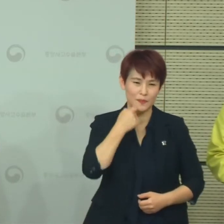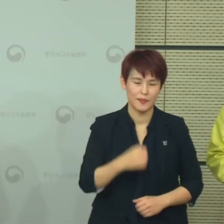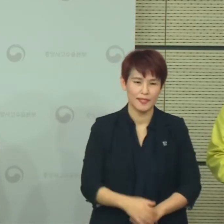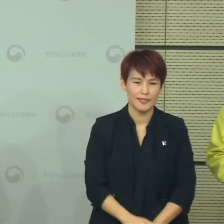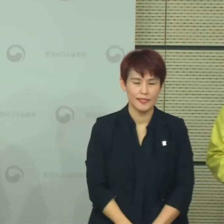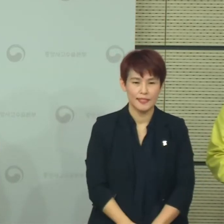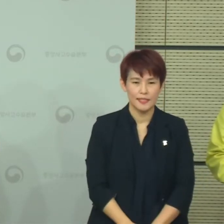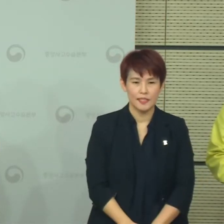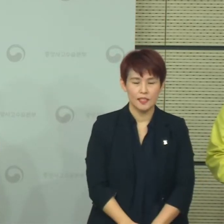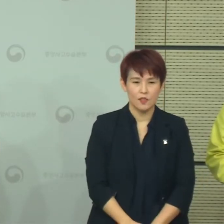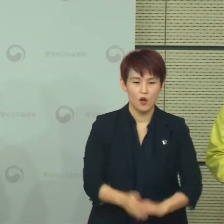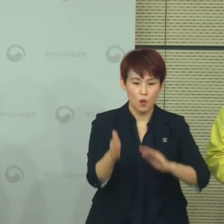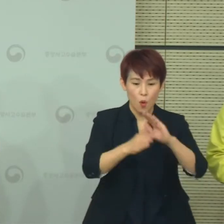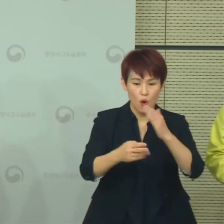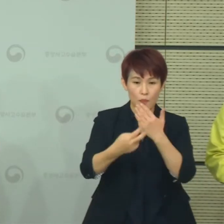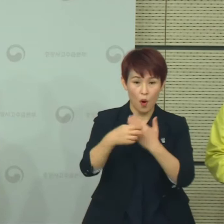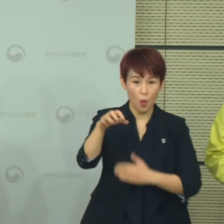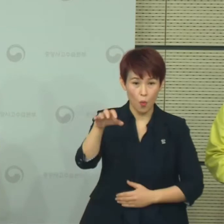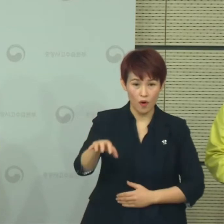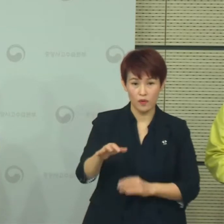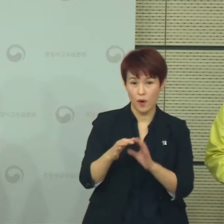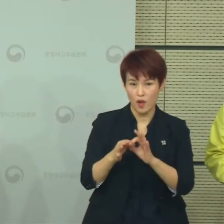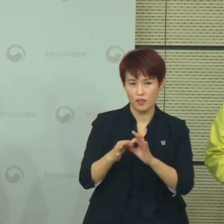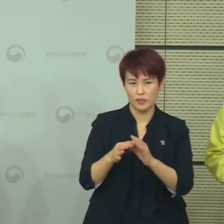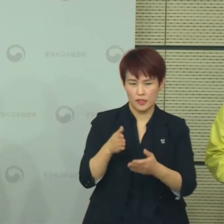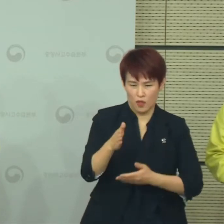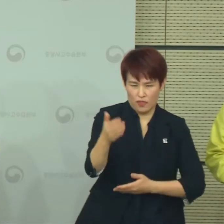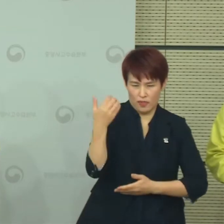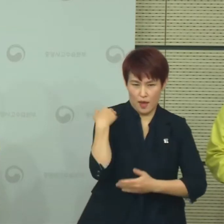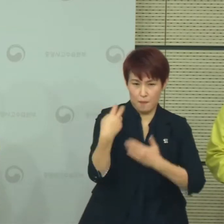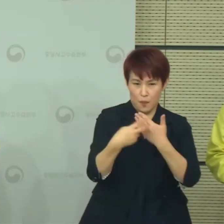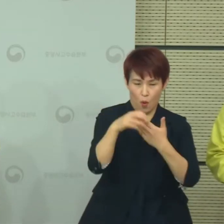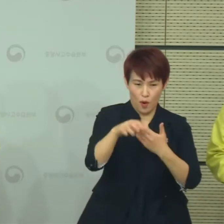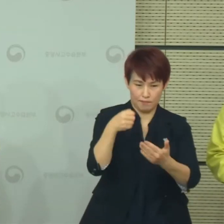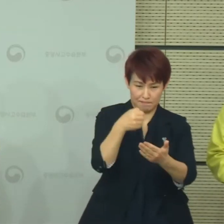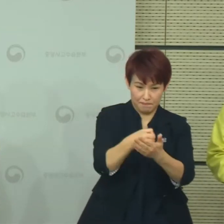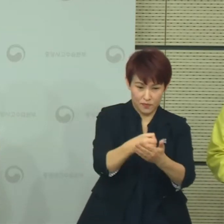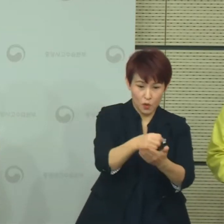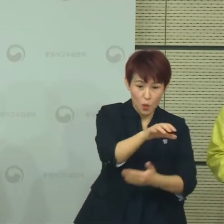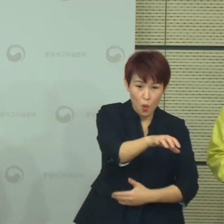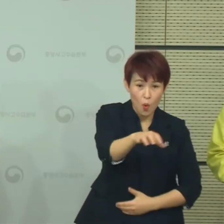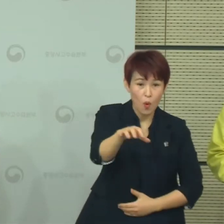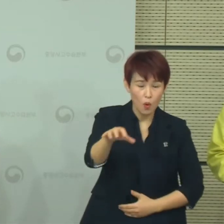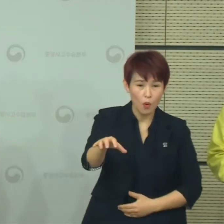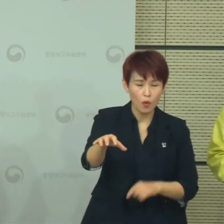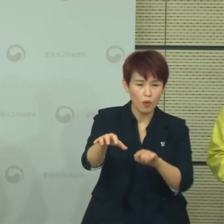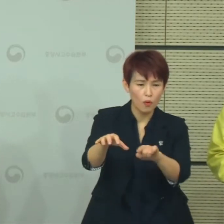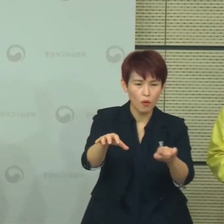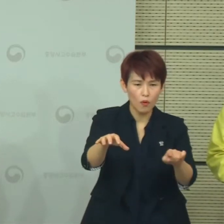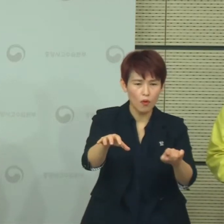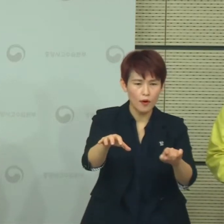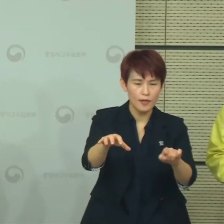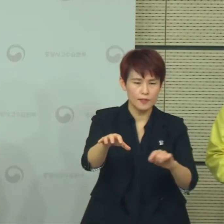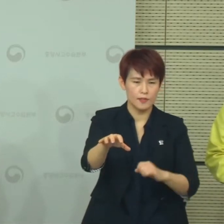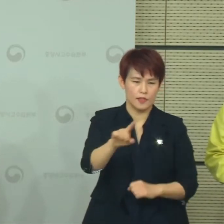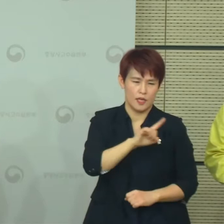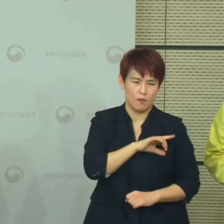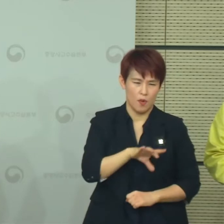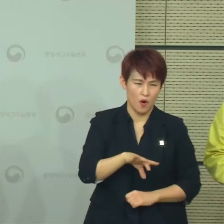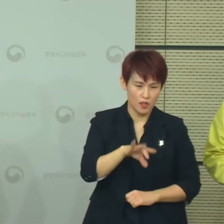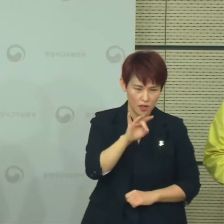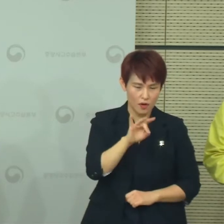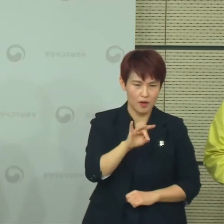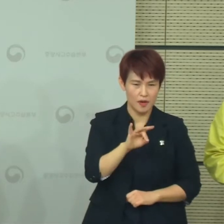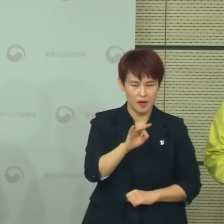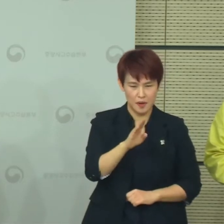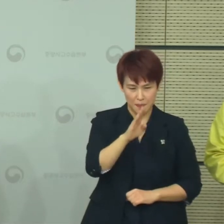상황입니다. 공공병원에 대한 전담병원으로 지정된 병원들에 대해서 그 최우선적으로